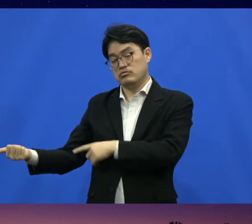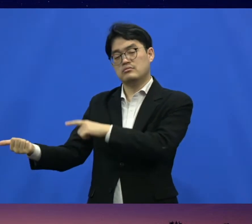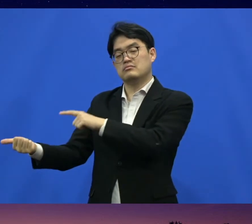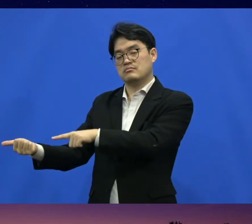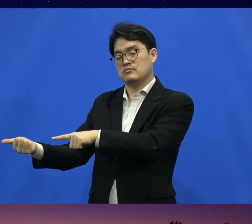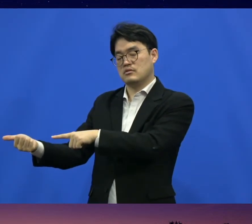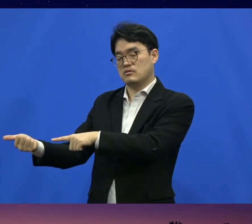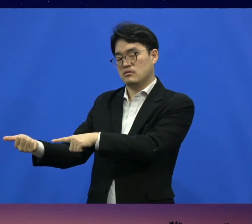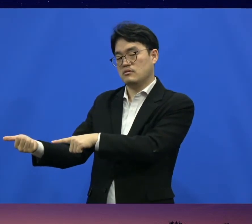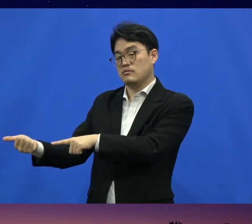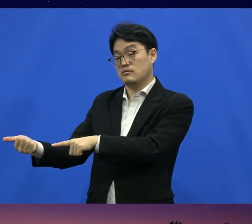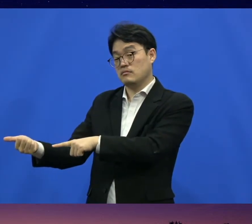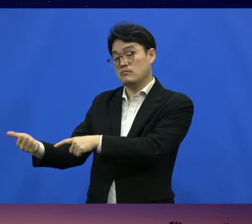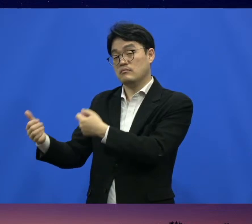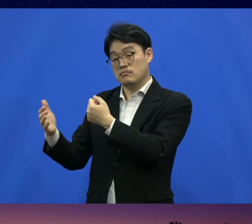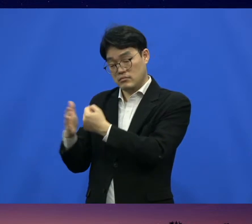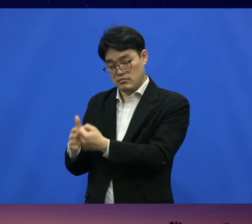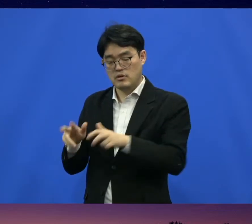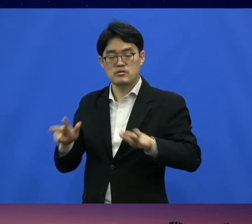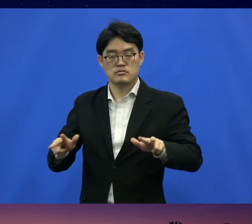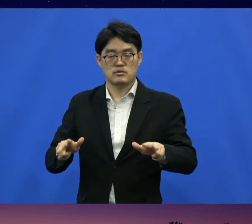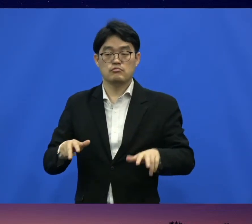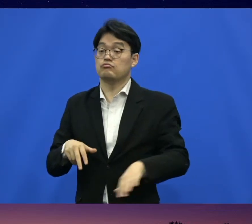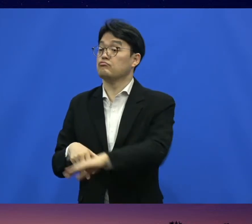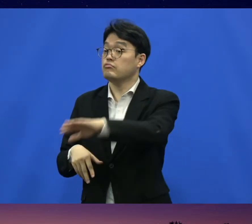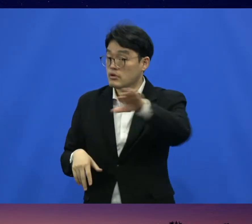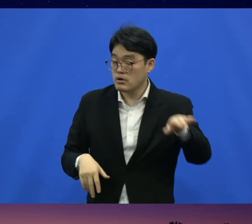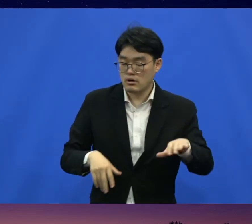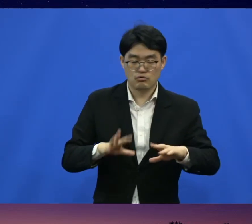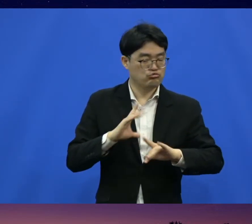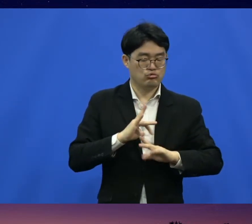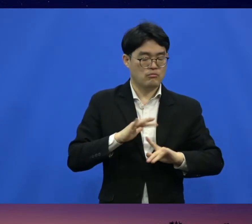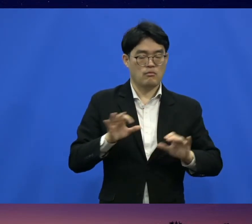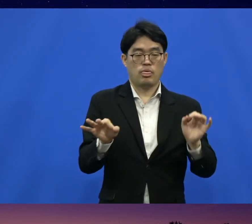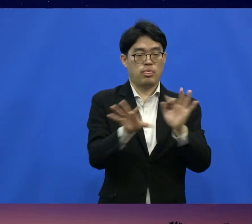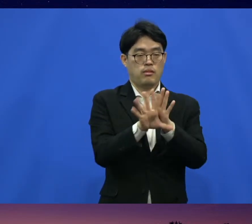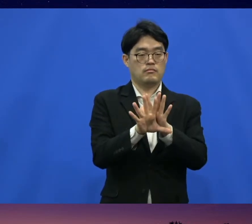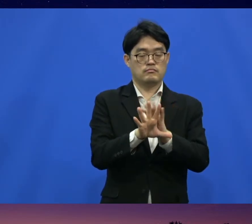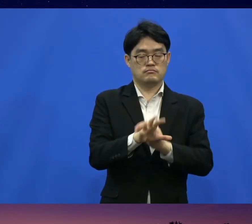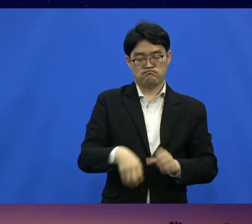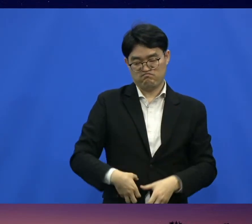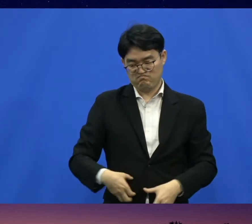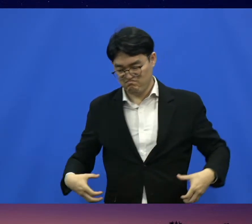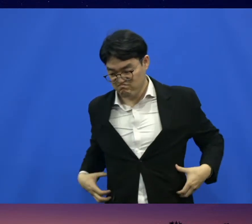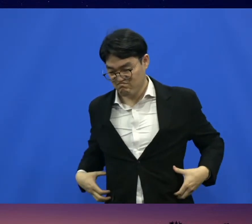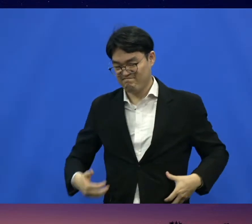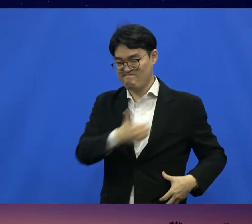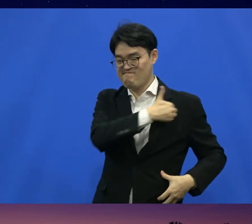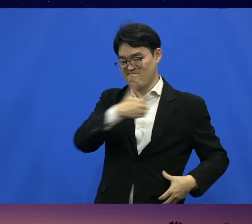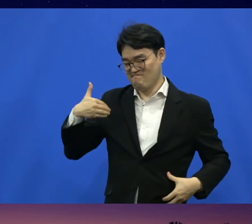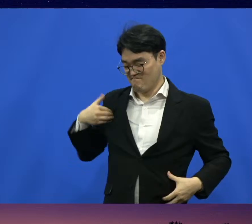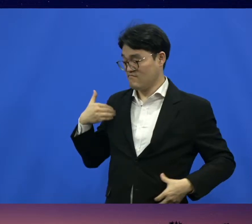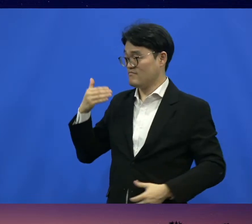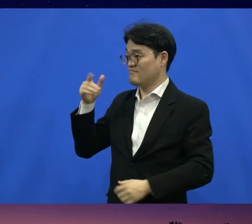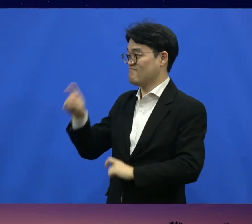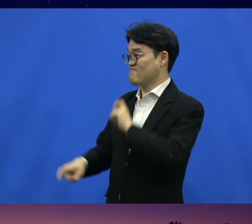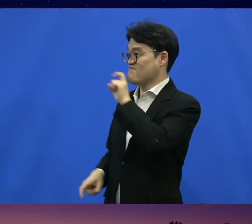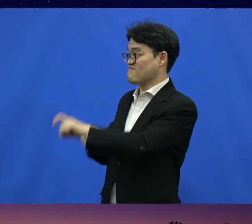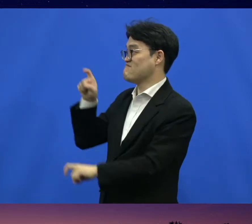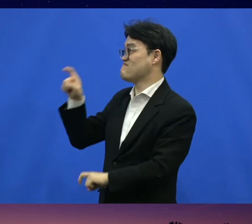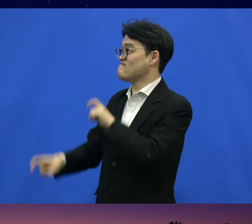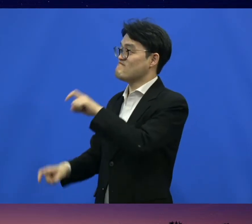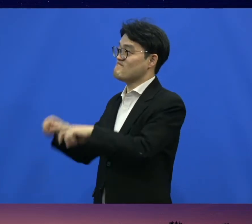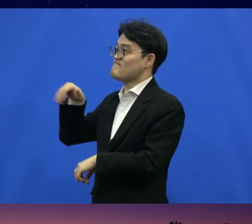더 이상 두려움 없이 담대하게 하나님 앞에 나아갈 수 있게 하신 거죠. 이 법궤는 하나님의 임재의 상징이에요.